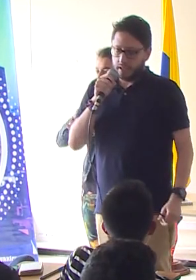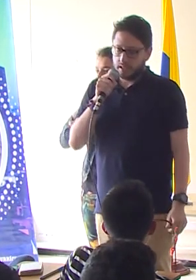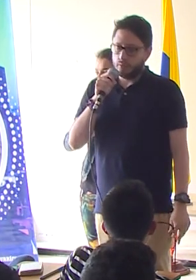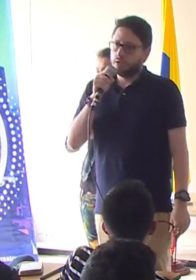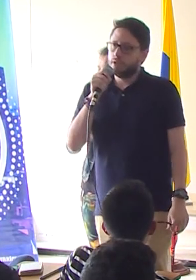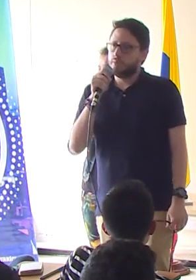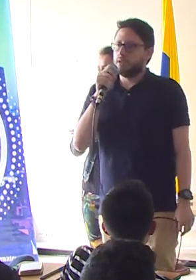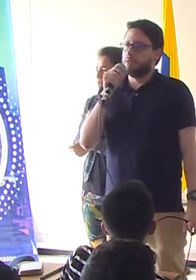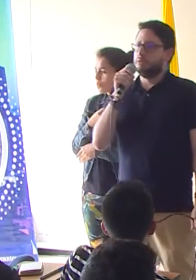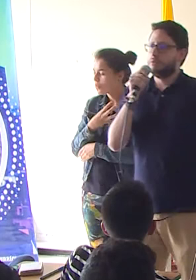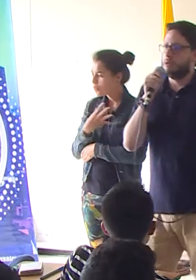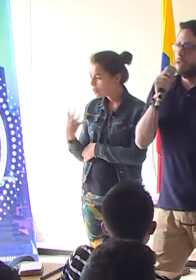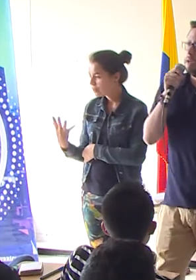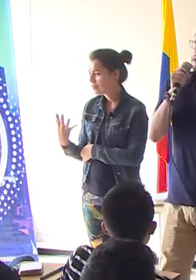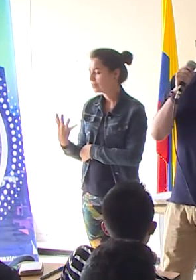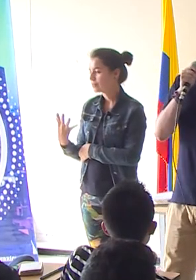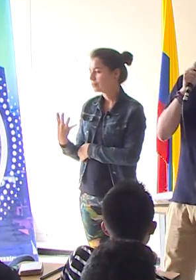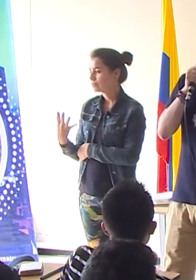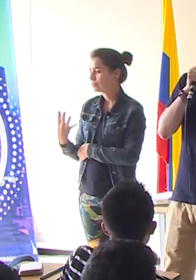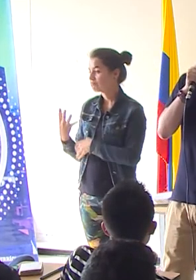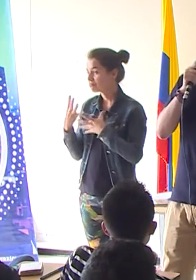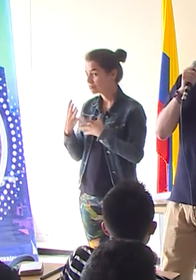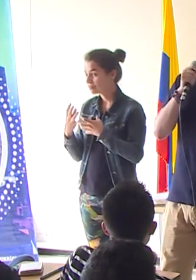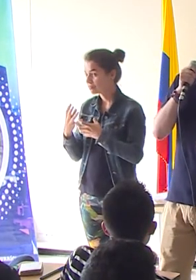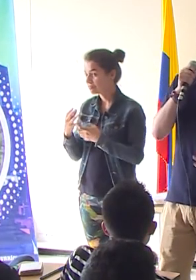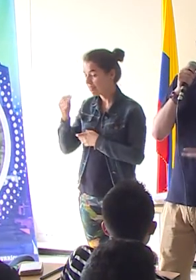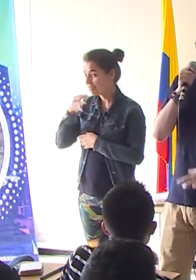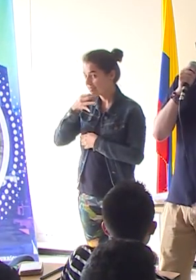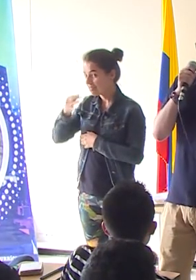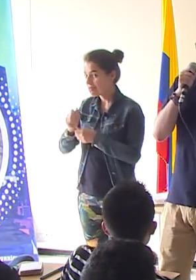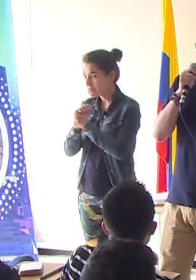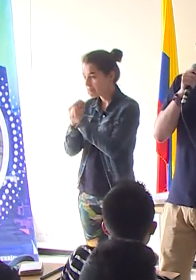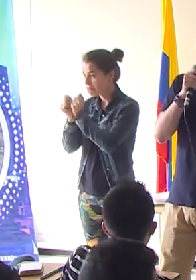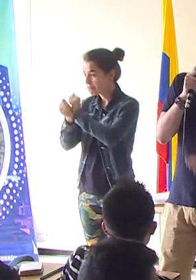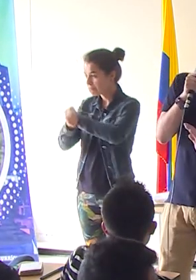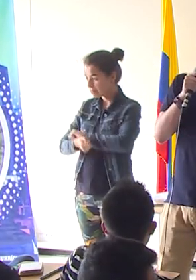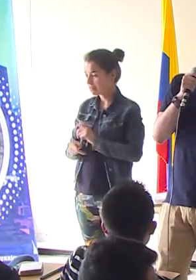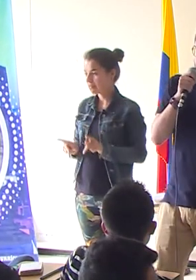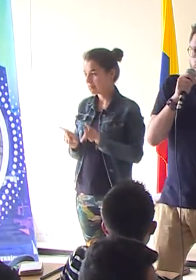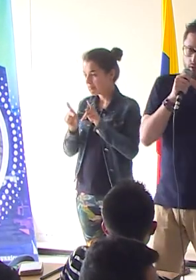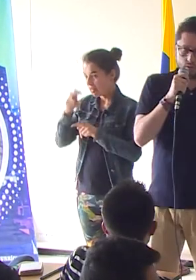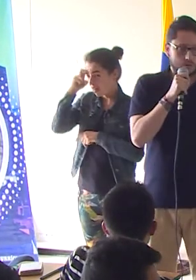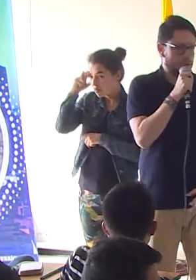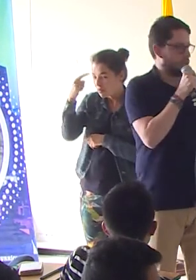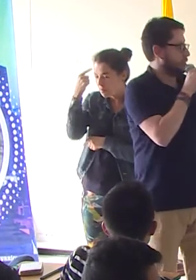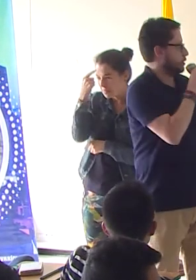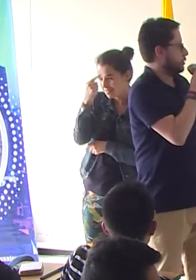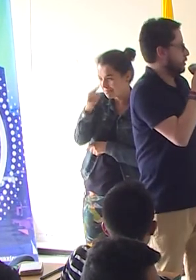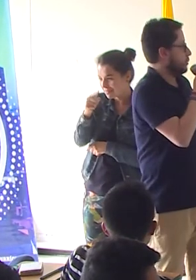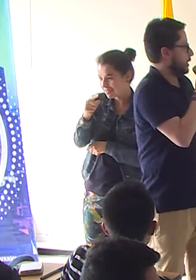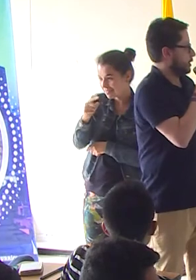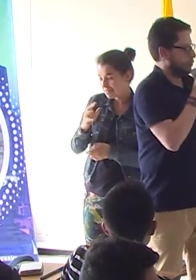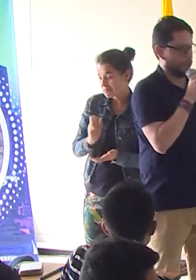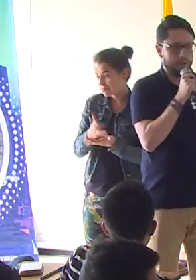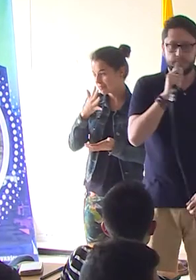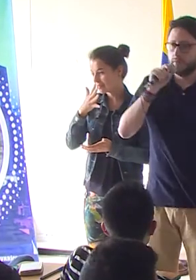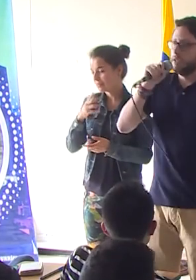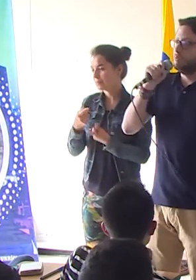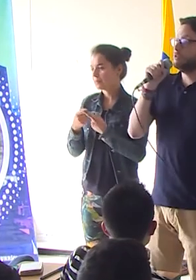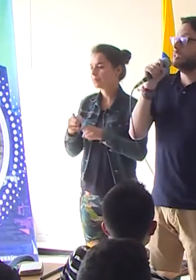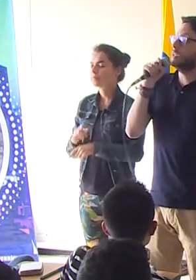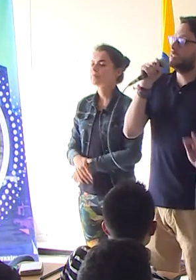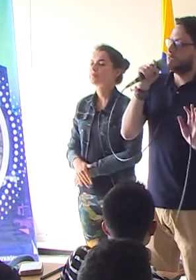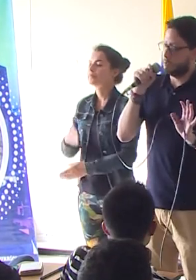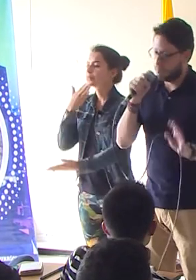estamos dispuestos a cambiar ese estilo de vida en todos en todas las latitudes del planeta bien